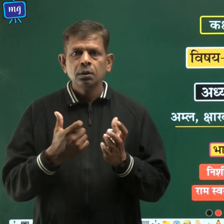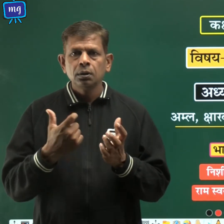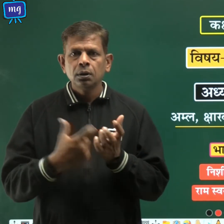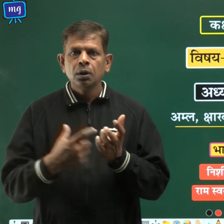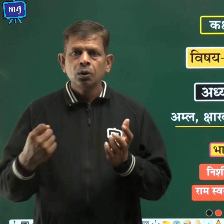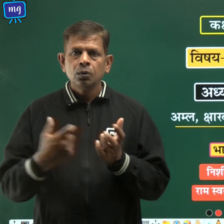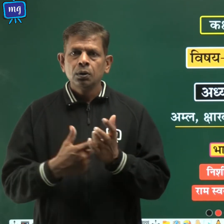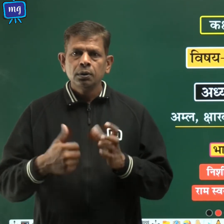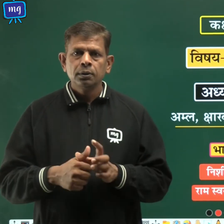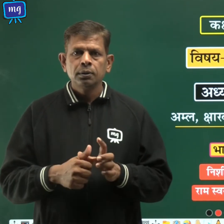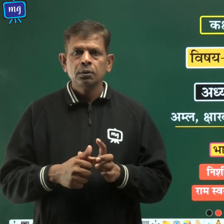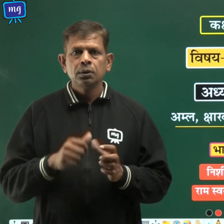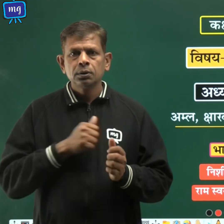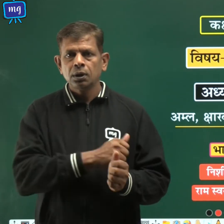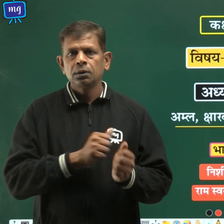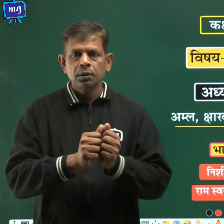और मेरे साथ हैं